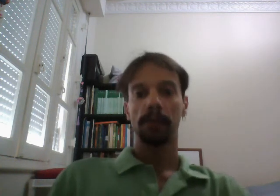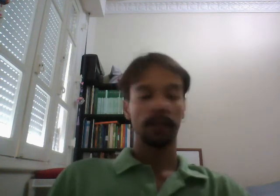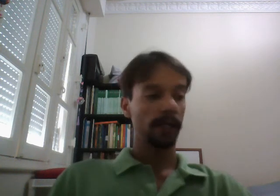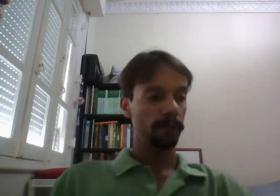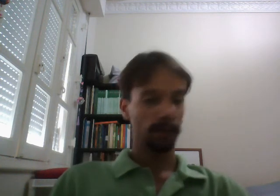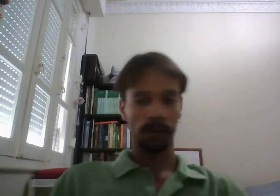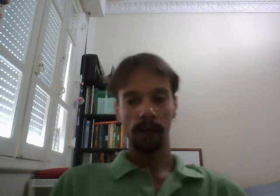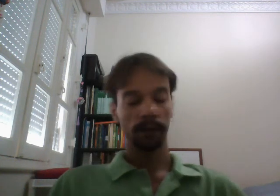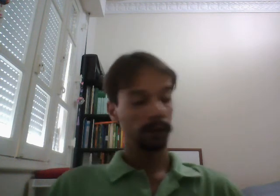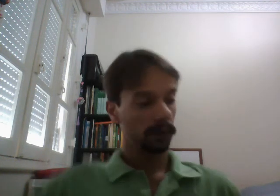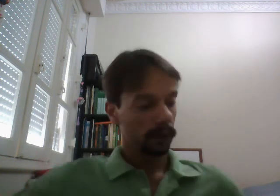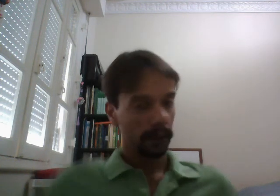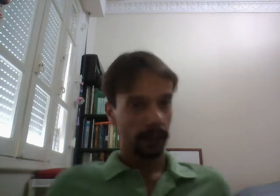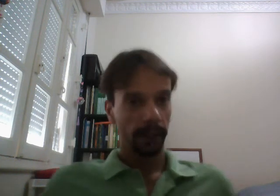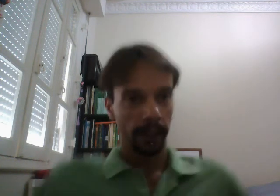Olá, boa tarde pessoal.